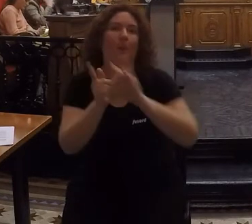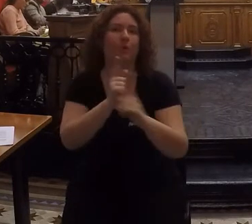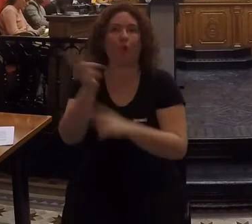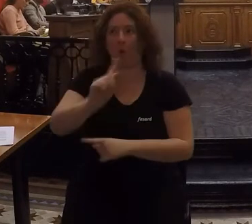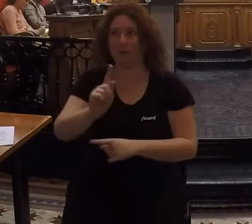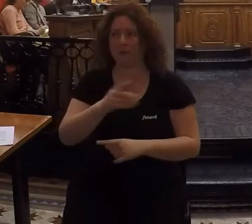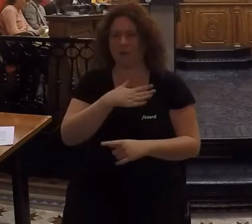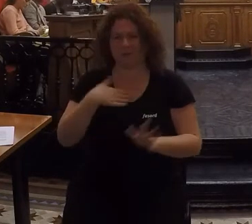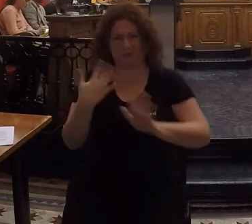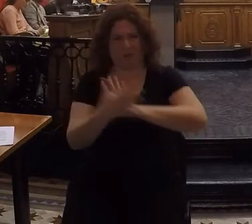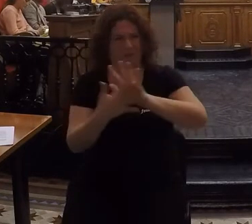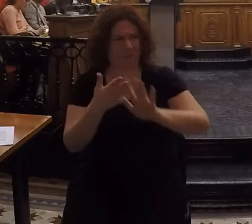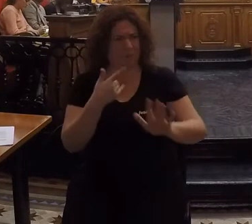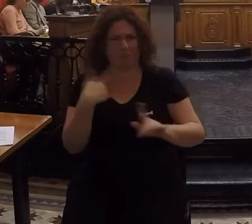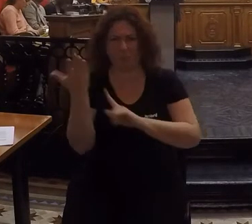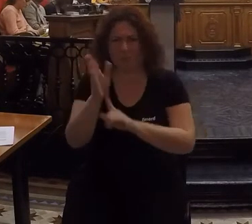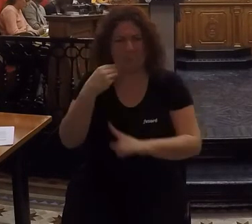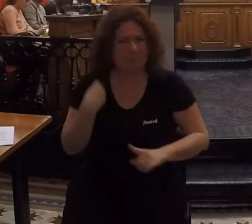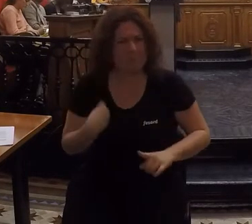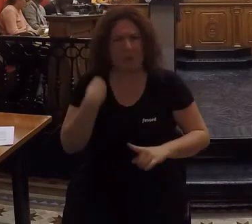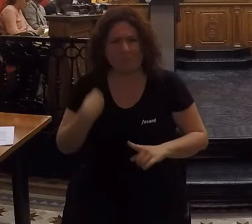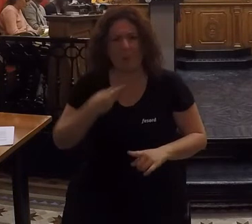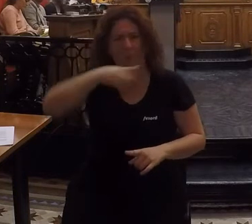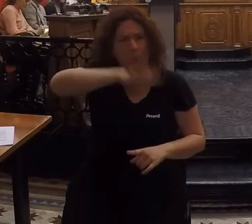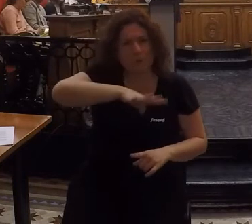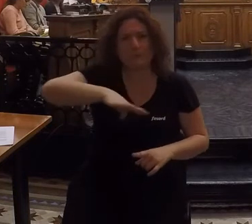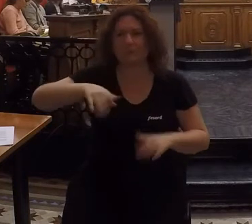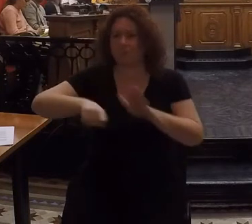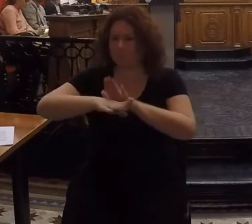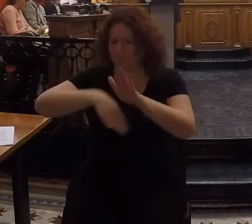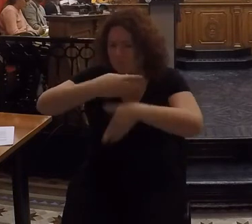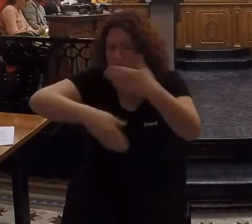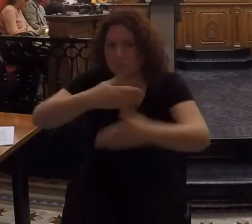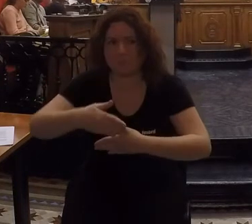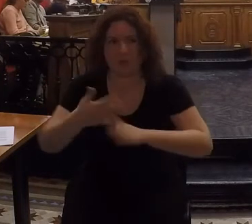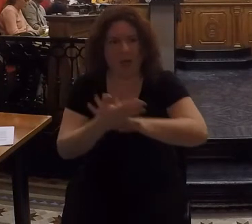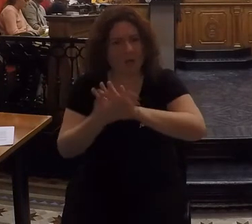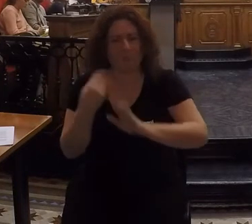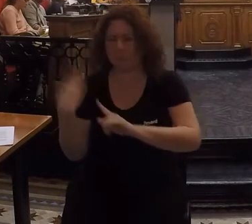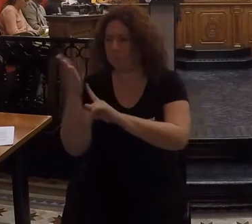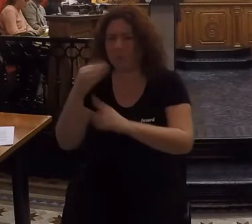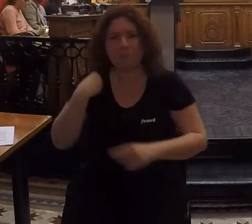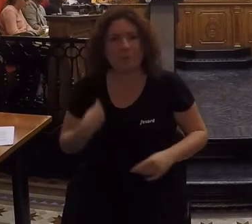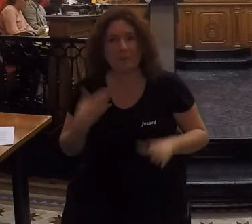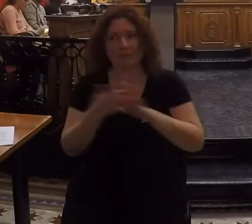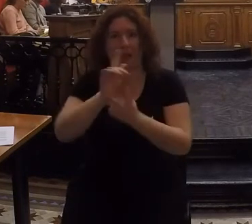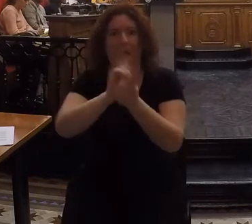limitan a repetir una misma propuesta durante 4 meses. 4 meses dan para mucho más que para traer a este